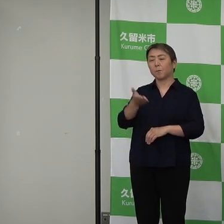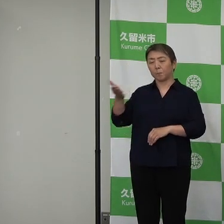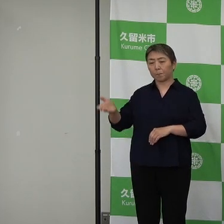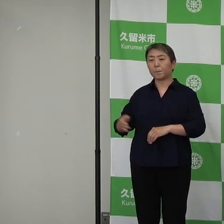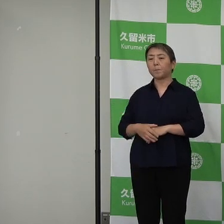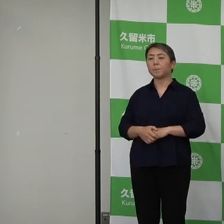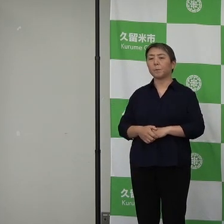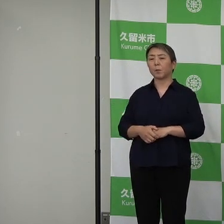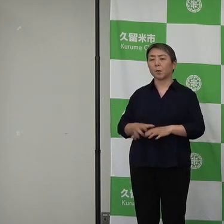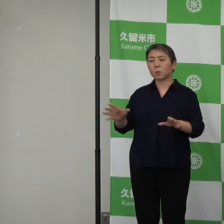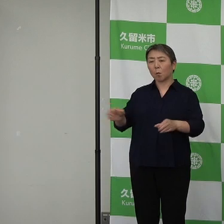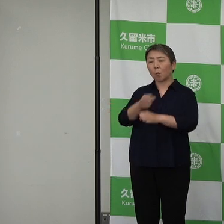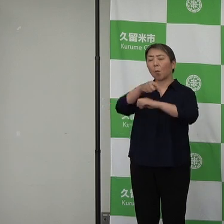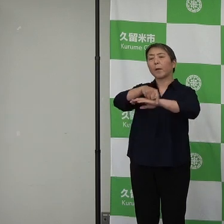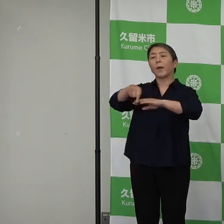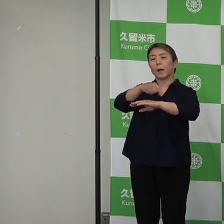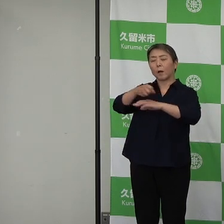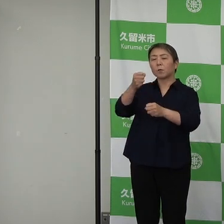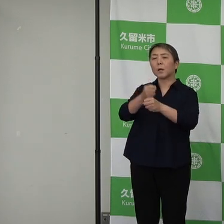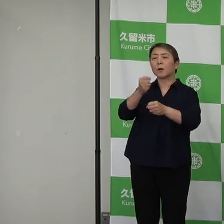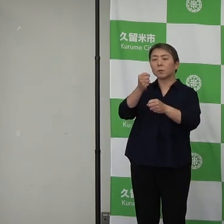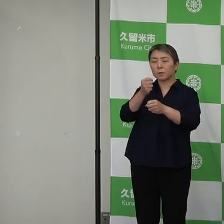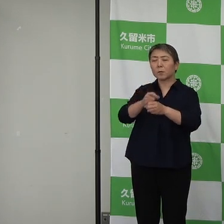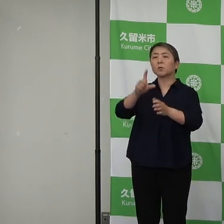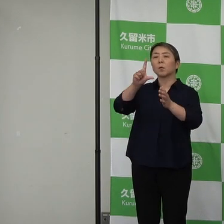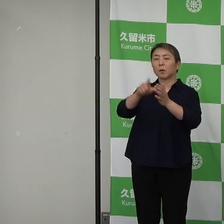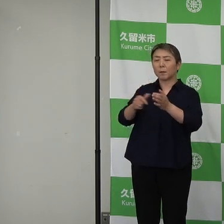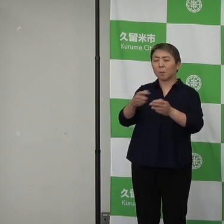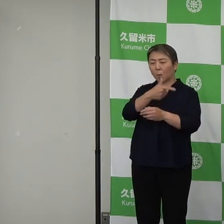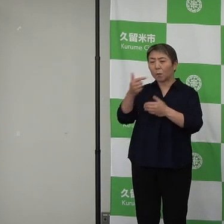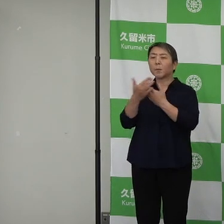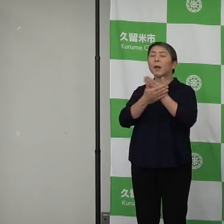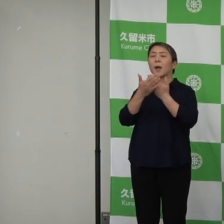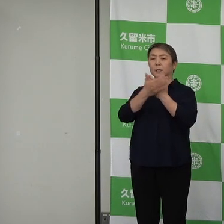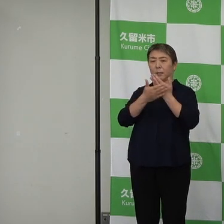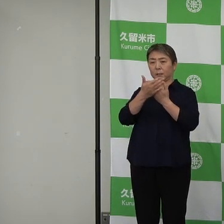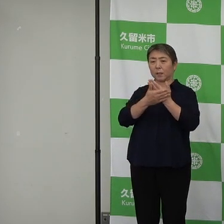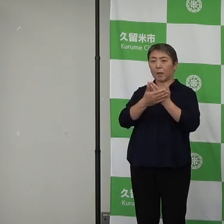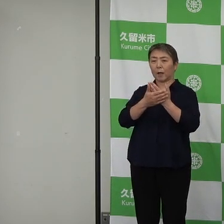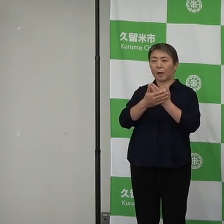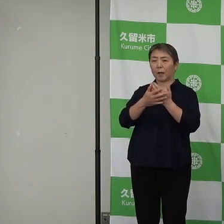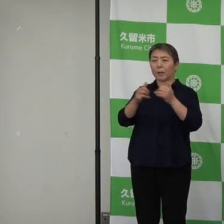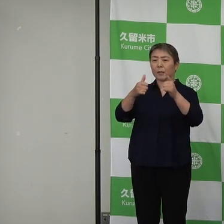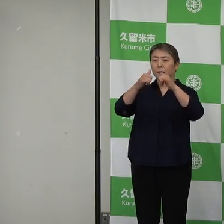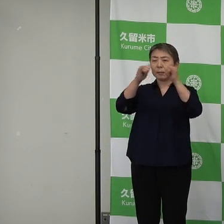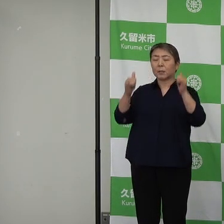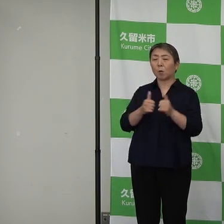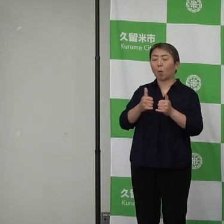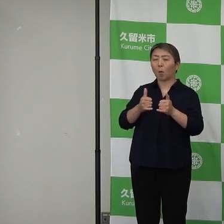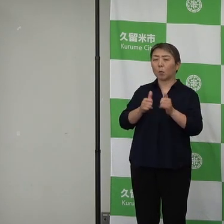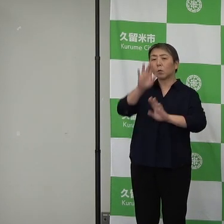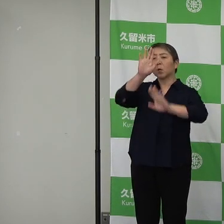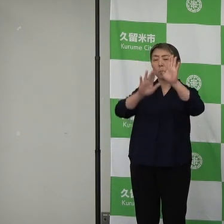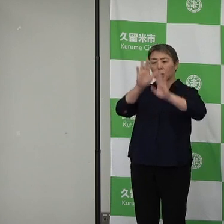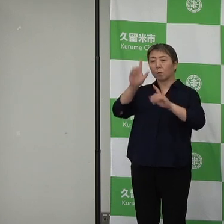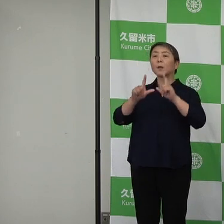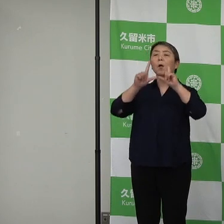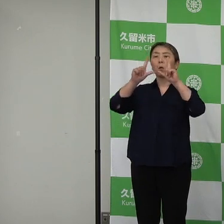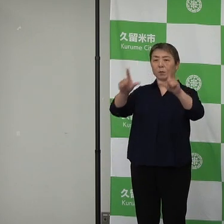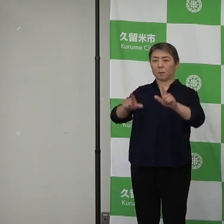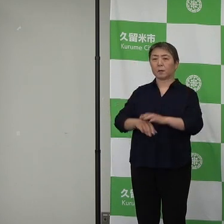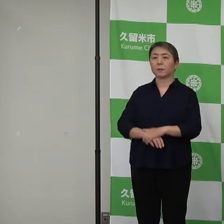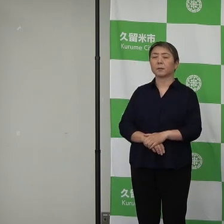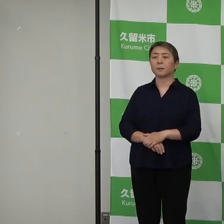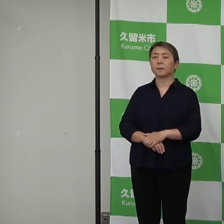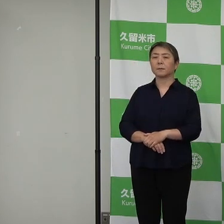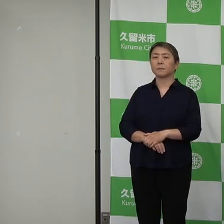で総合計画を策定する上で最も重要な久留米市の人口動向について報告をさせていただきたい